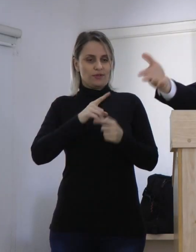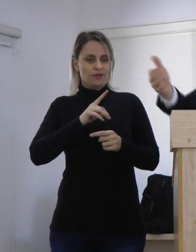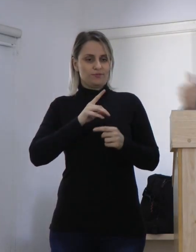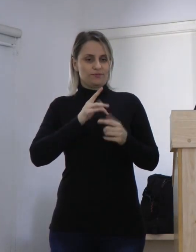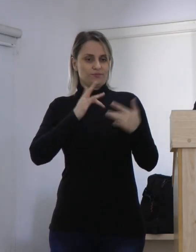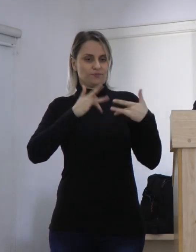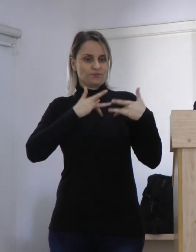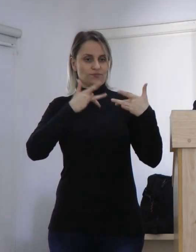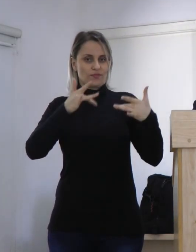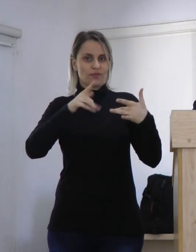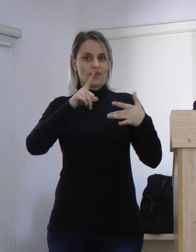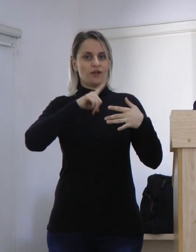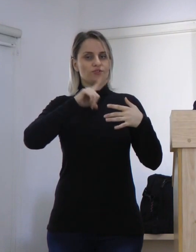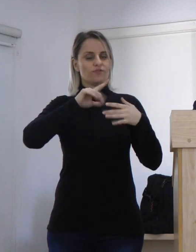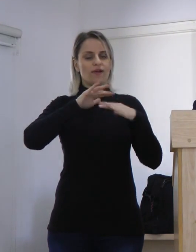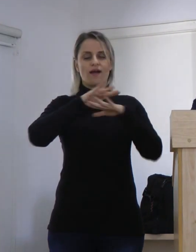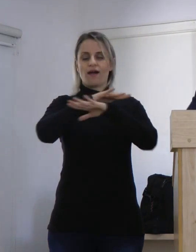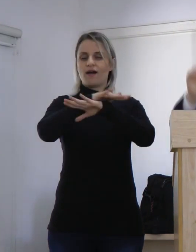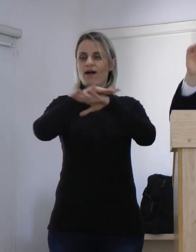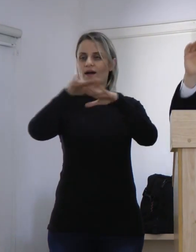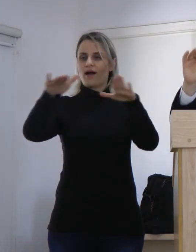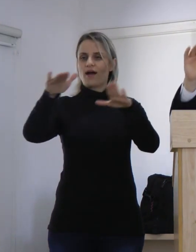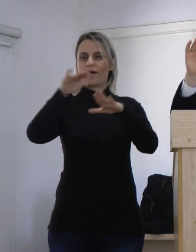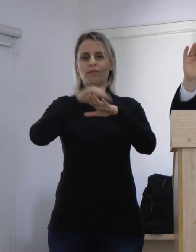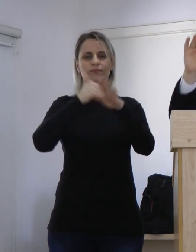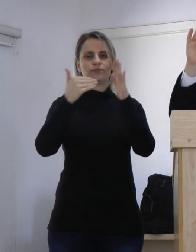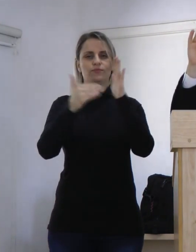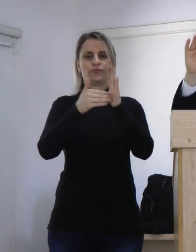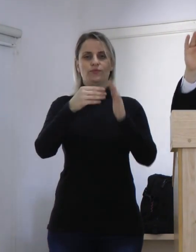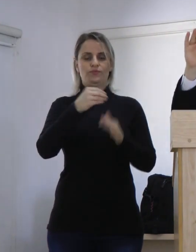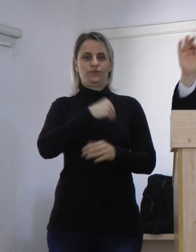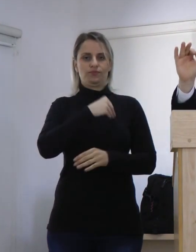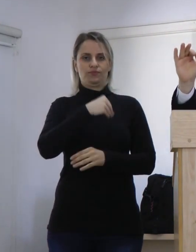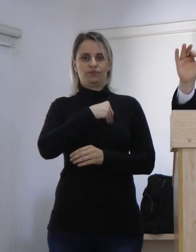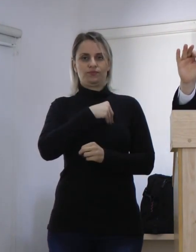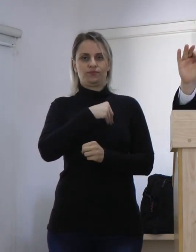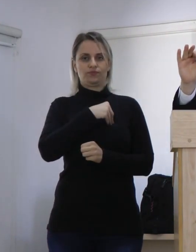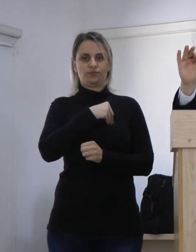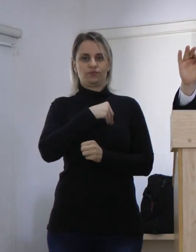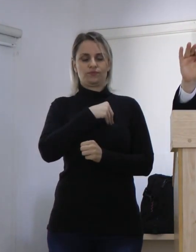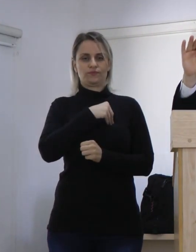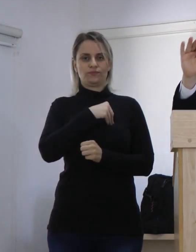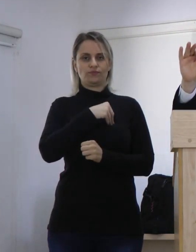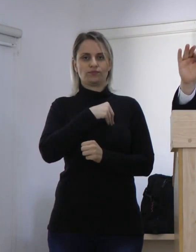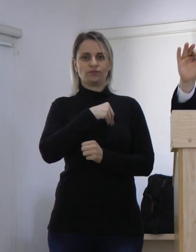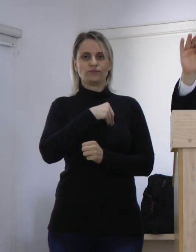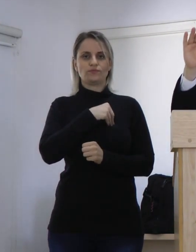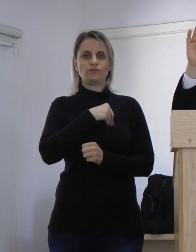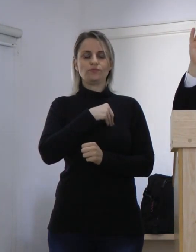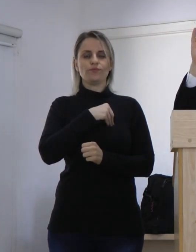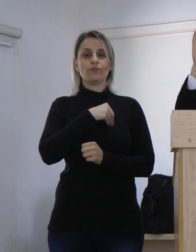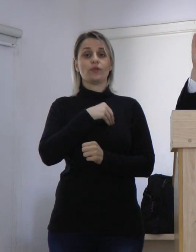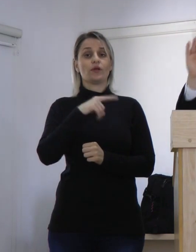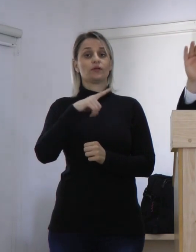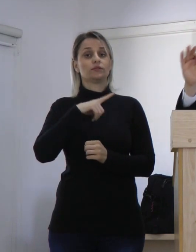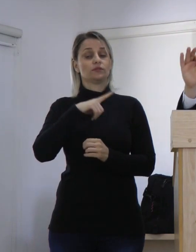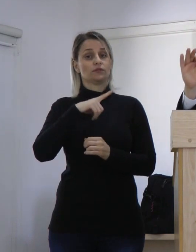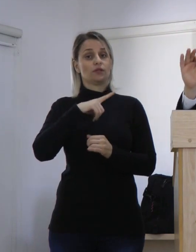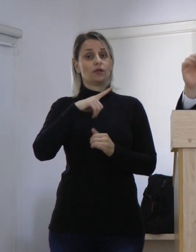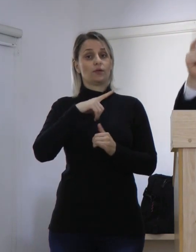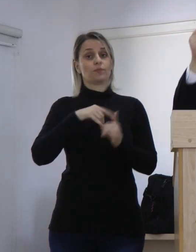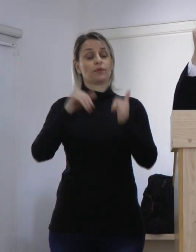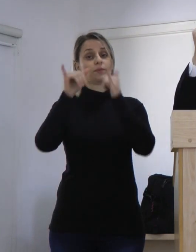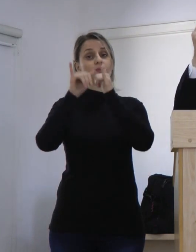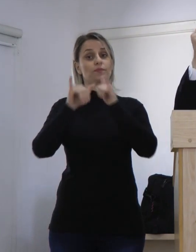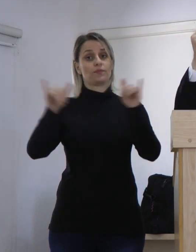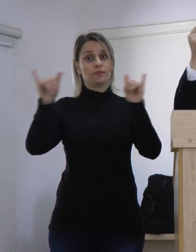nos ensina Jesus. Tem uma mensagem belíssima, remuneração espiritual, de Emmanuel. Fica como dever de casa para